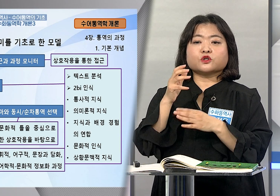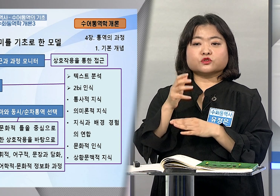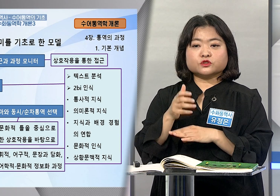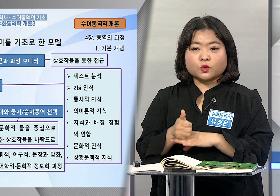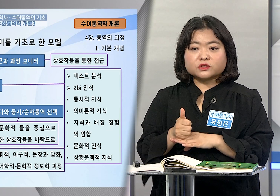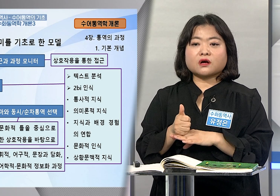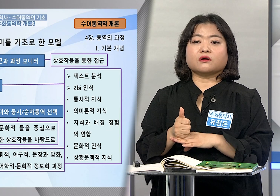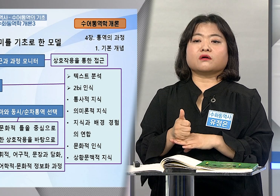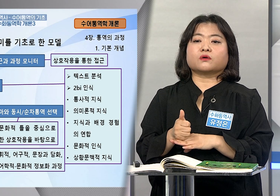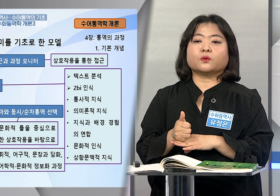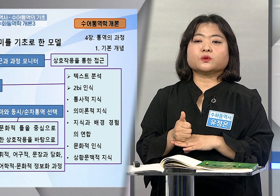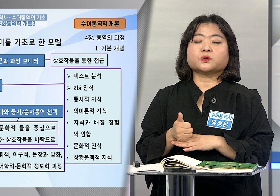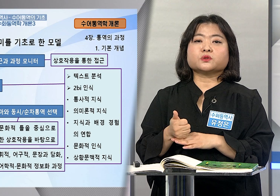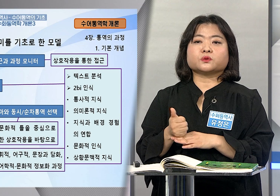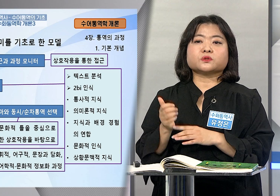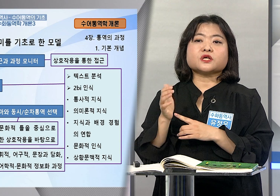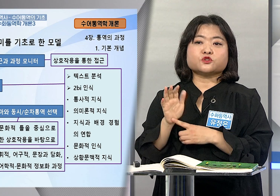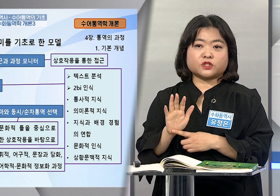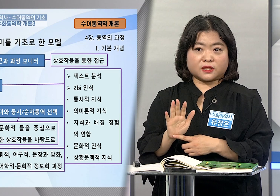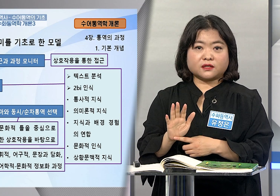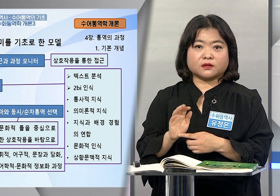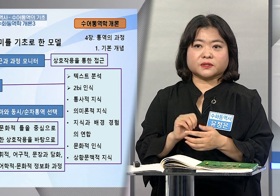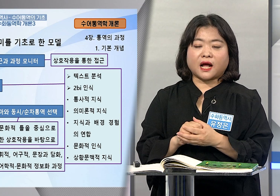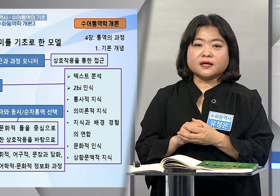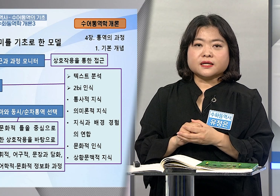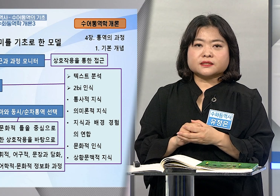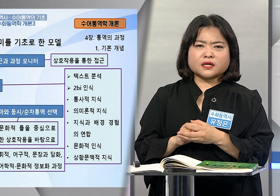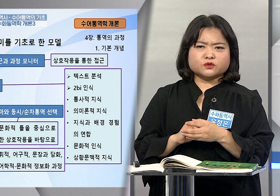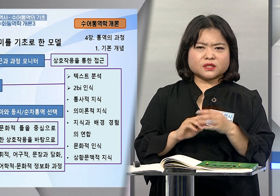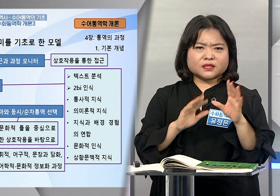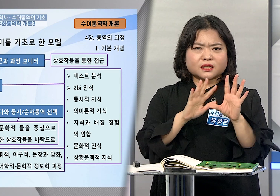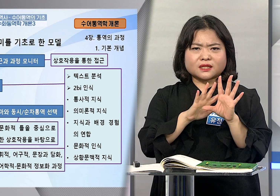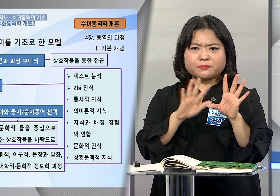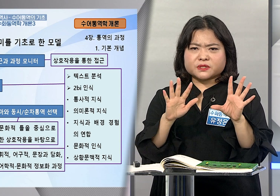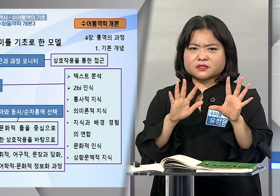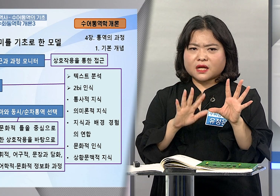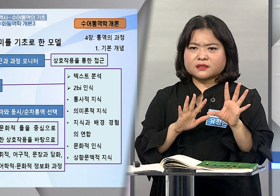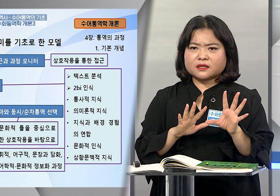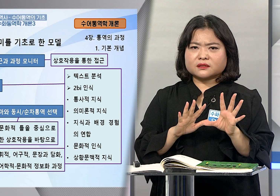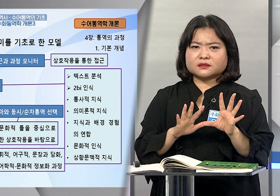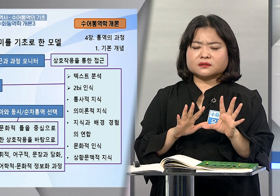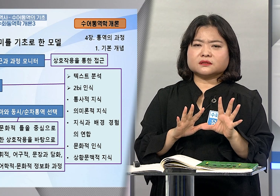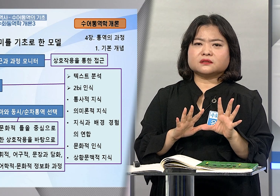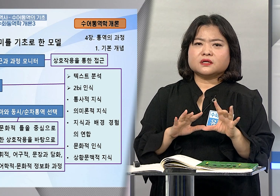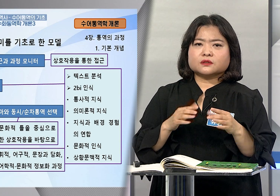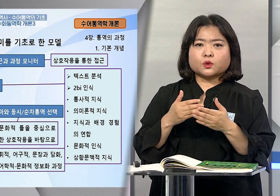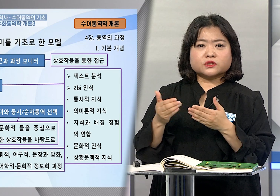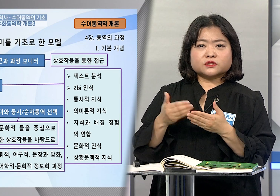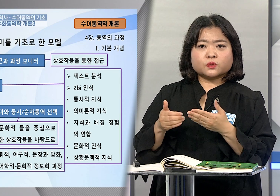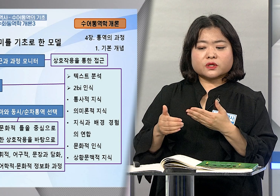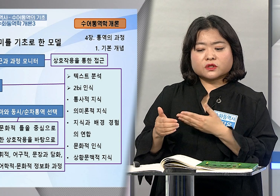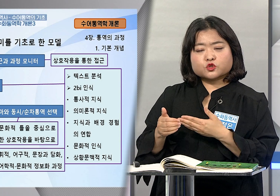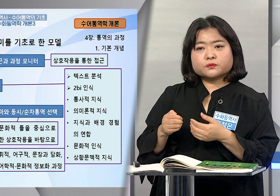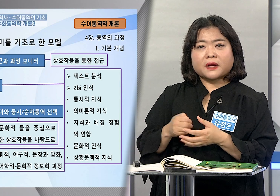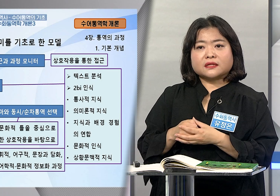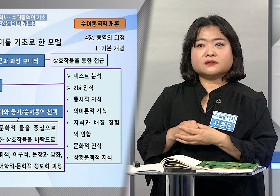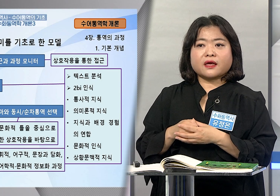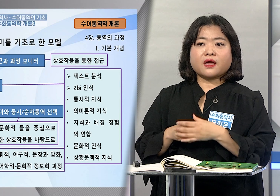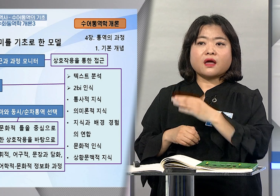결국은 도착어로 통역으로 산출된다는 겁니다. 자, 우리 이때까지 다 비슷한 얘기들을 도식을 통해서 쭉 봤는데